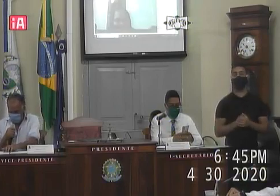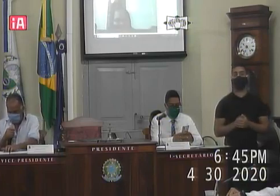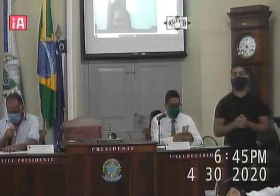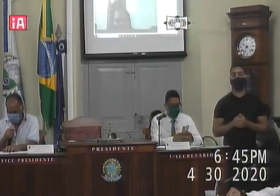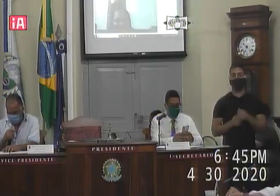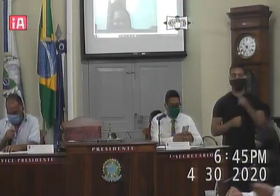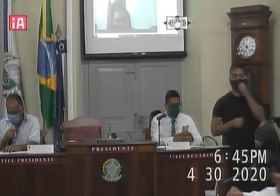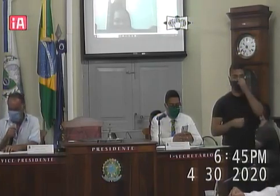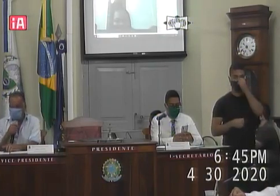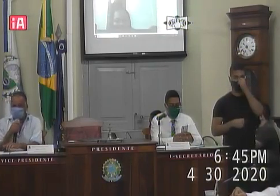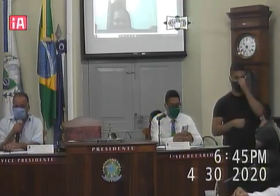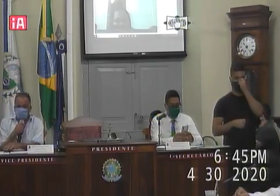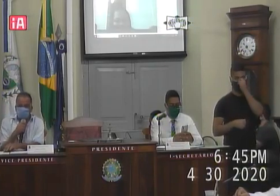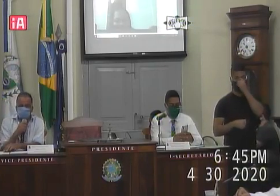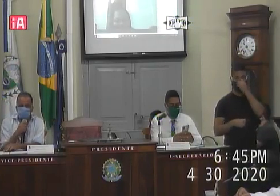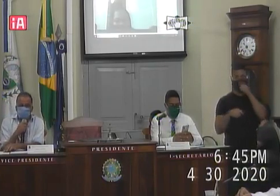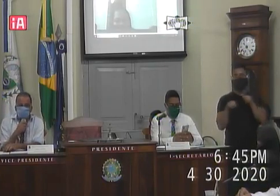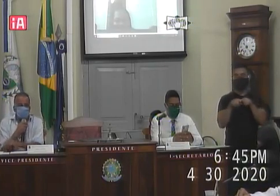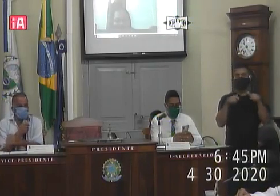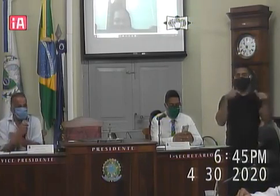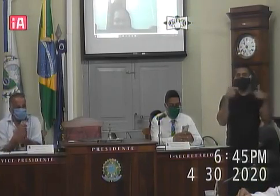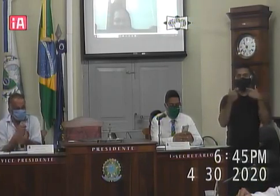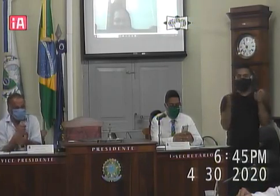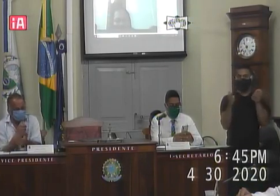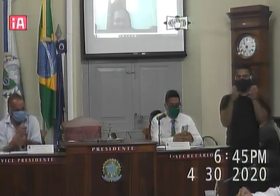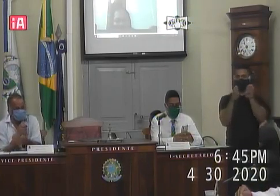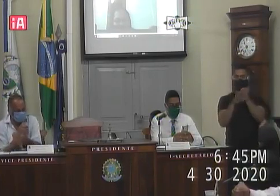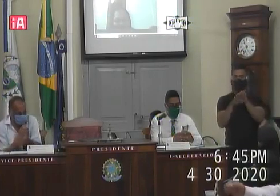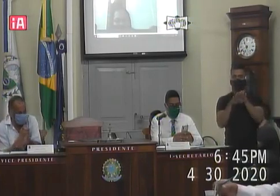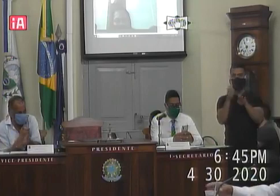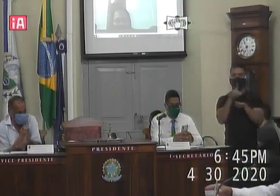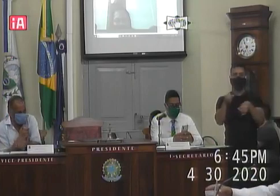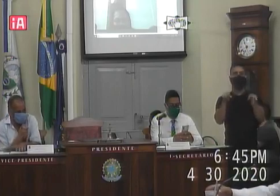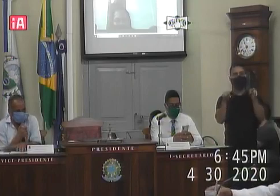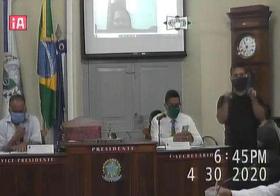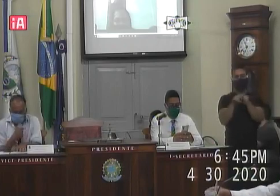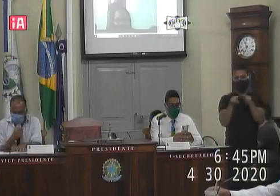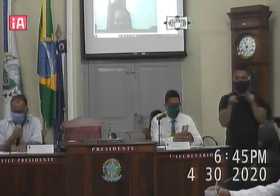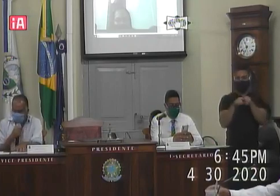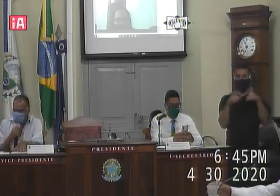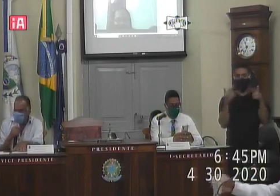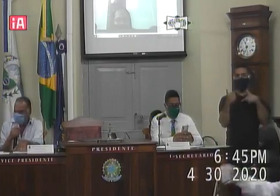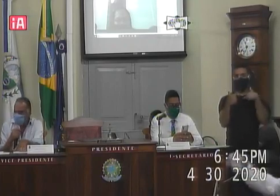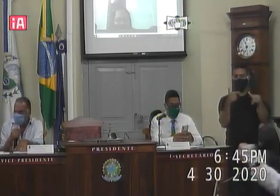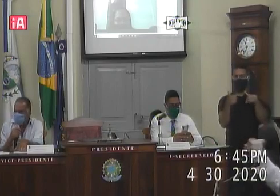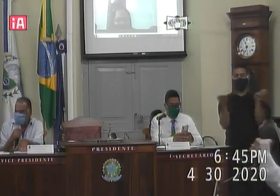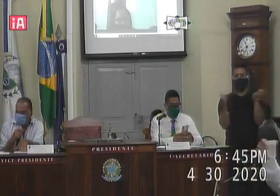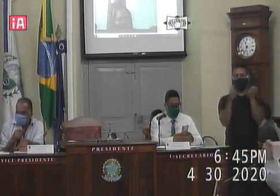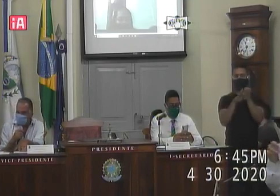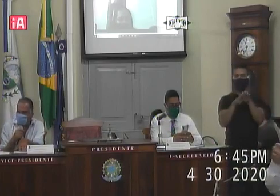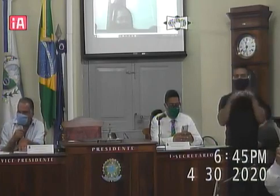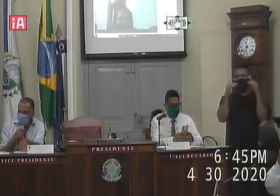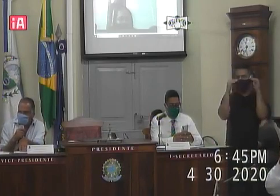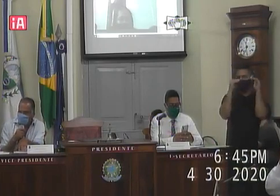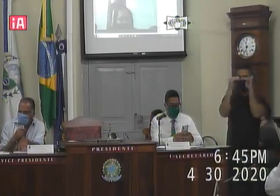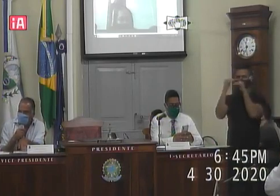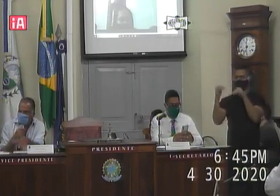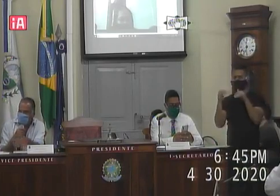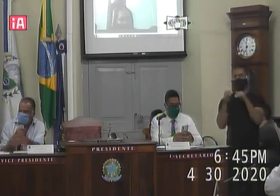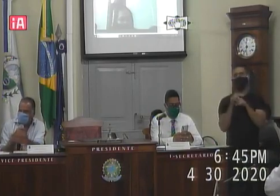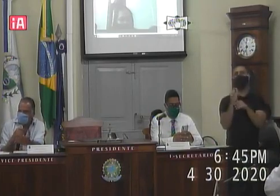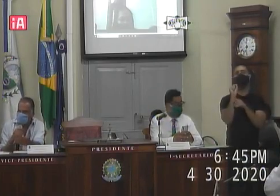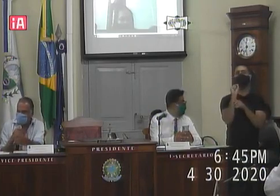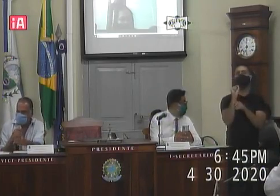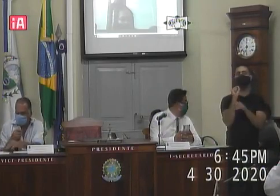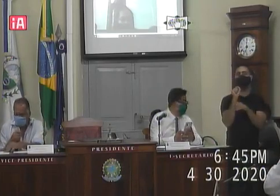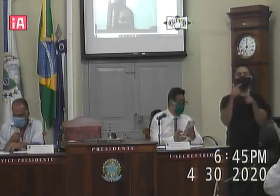E trabalhando de porta fechada e nos outros dias também de porta fechada em respeito